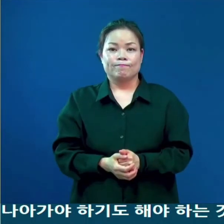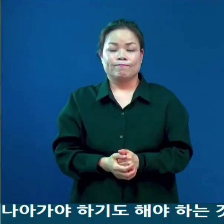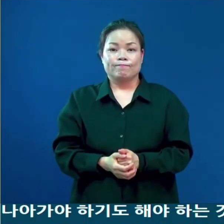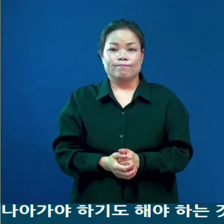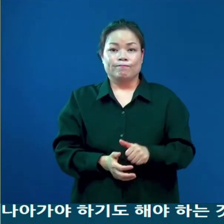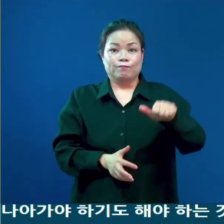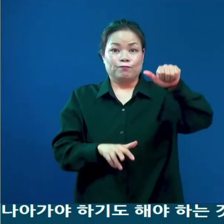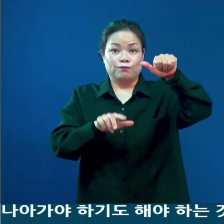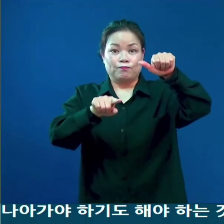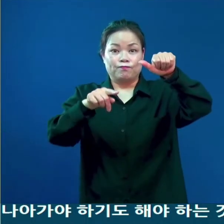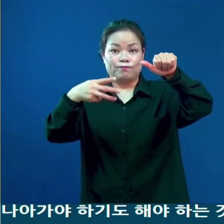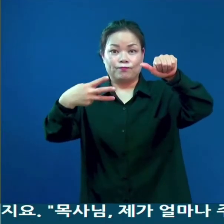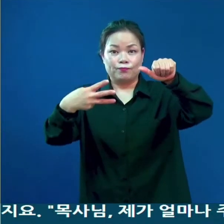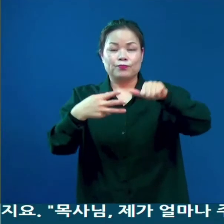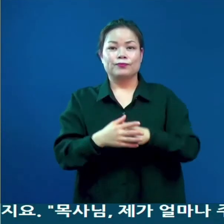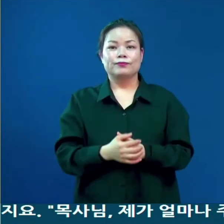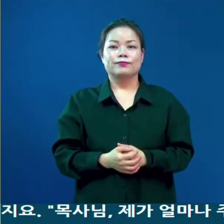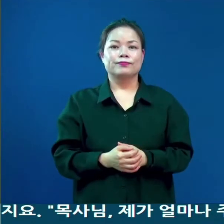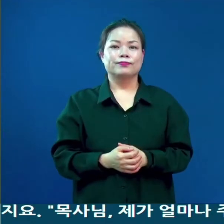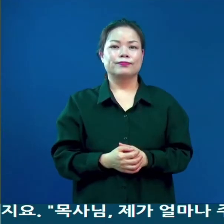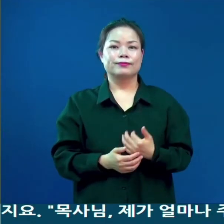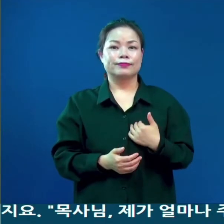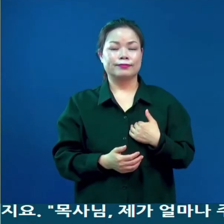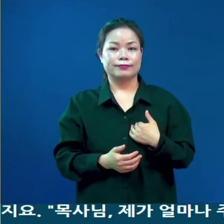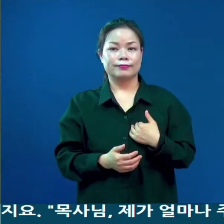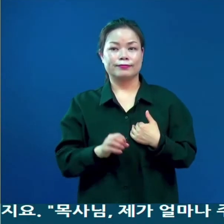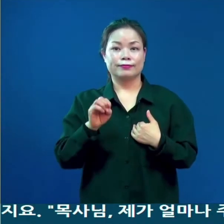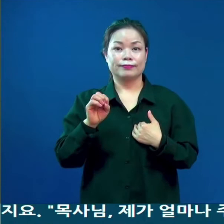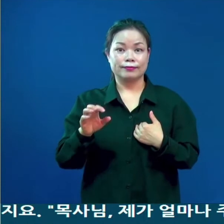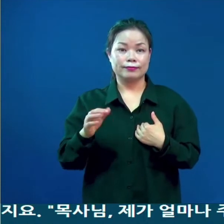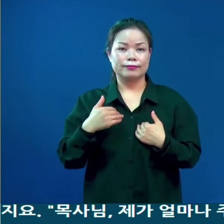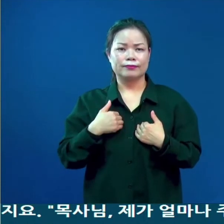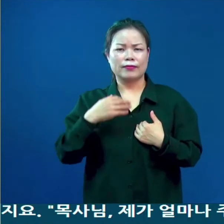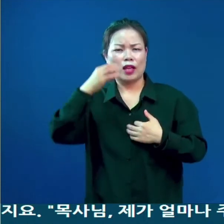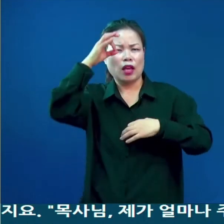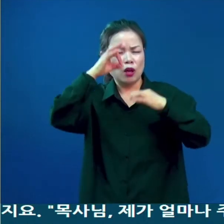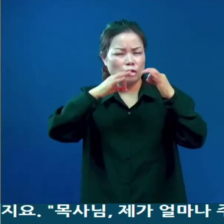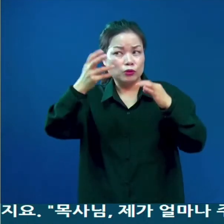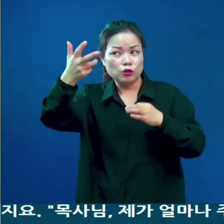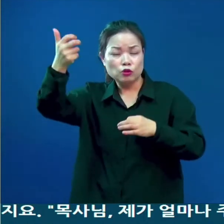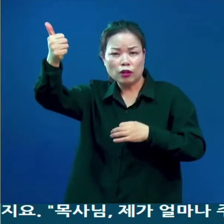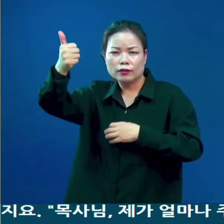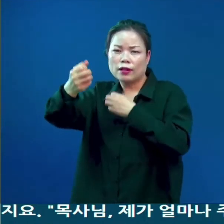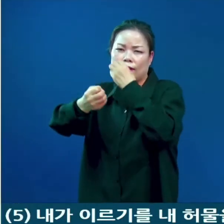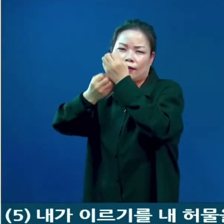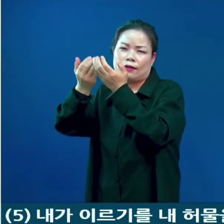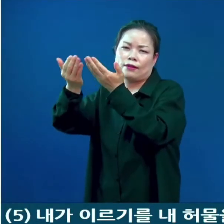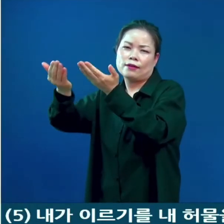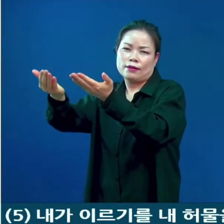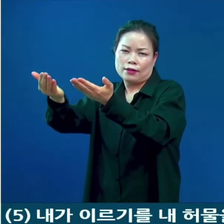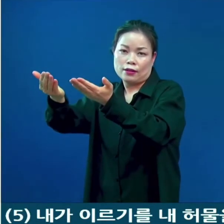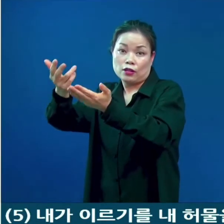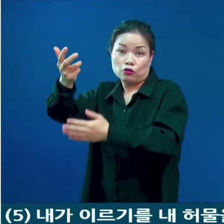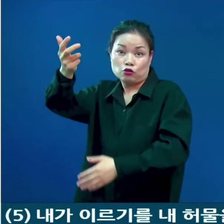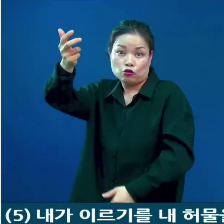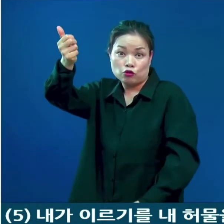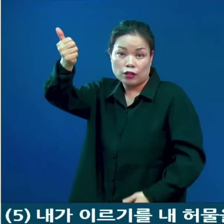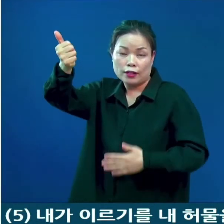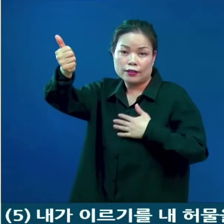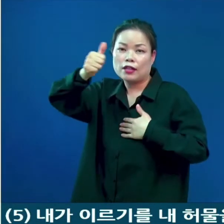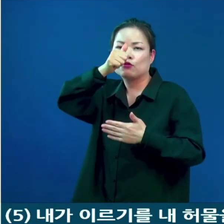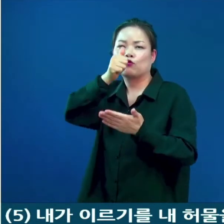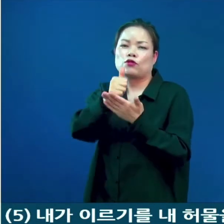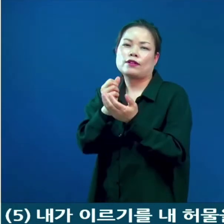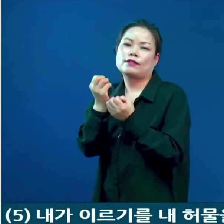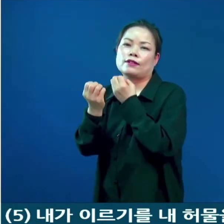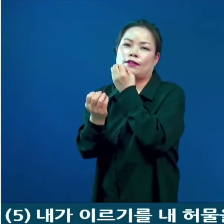5절 말씀을 보겠습니다. 내가 이르기를 내 허물을 여호와께 자복하리라 하고 주께 내 죄를 아뢰고